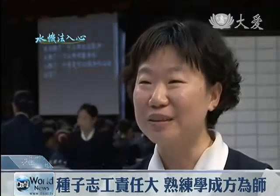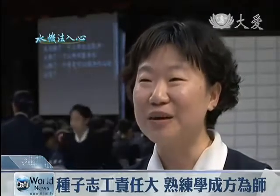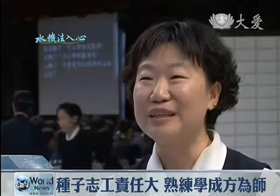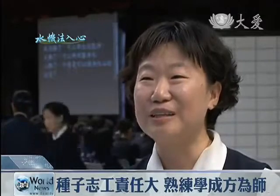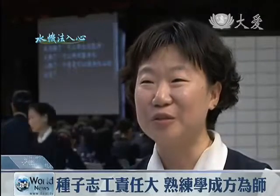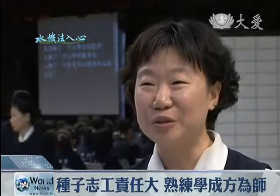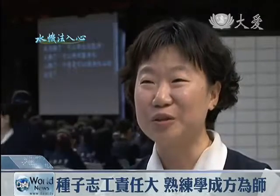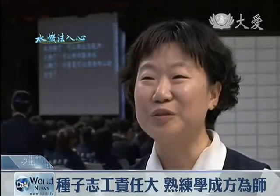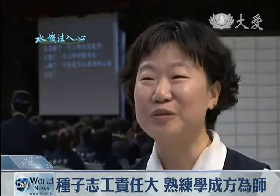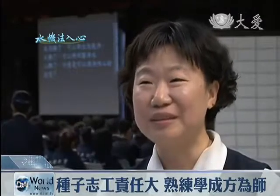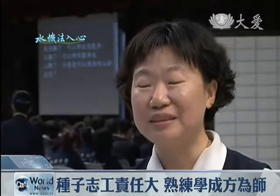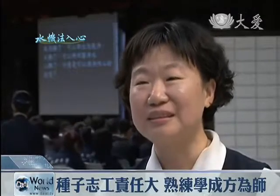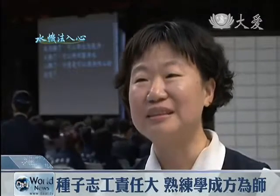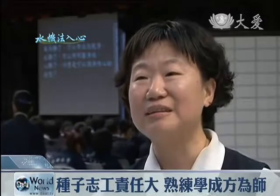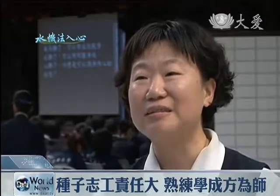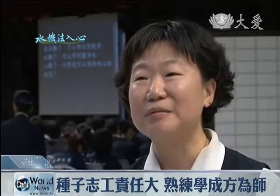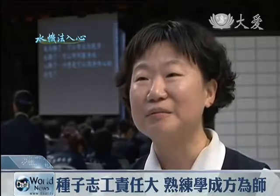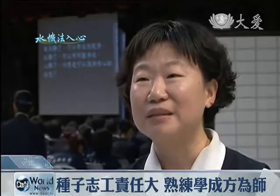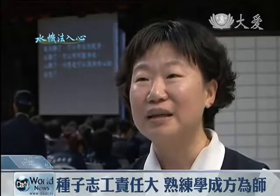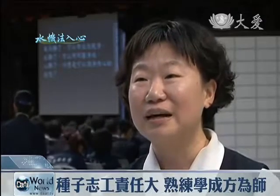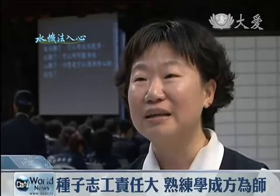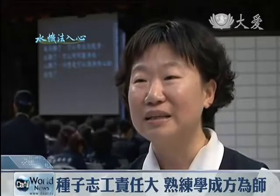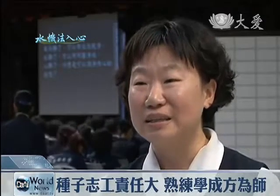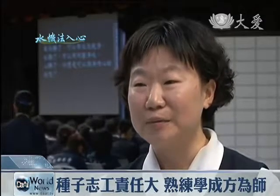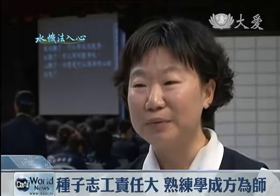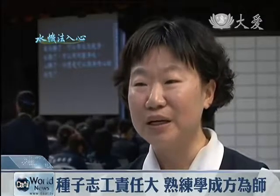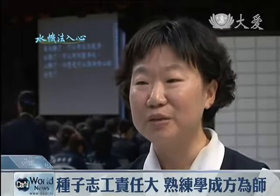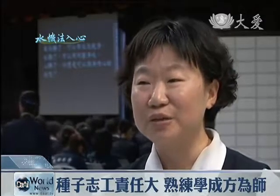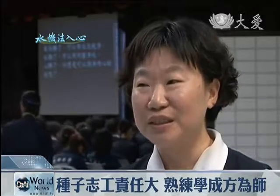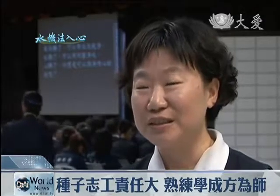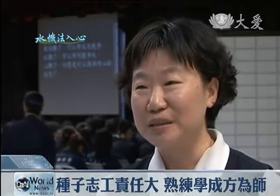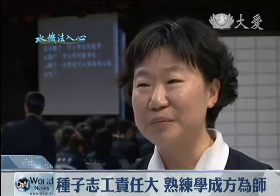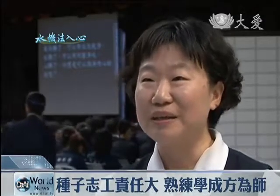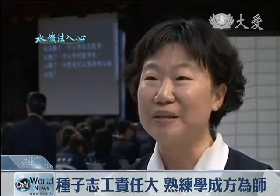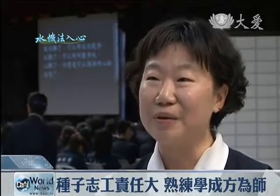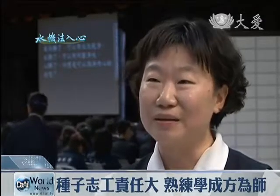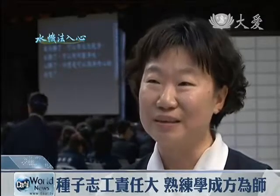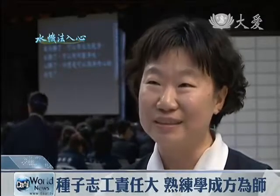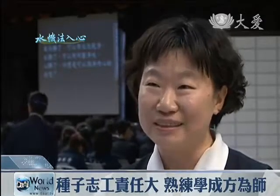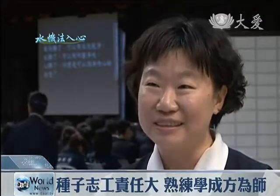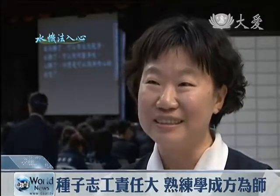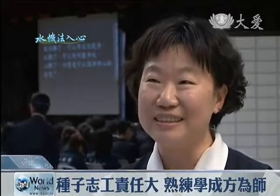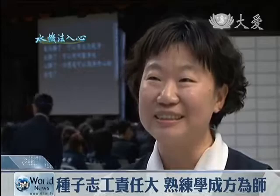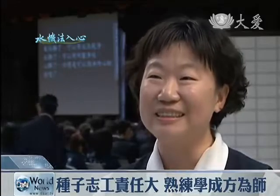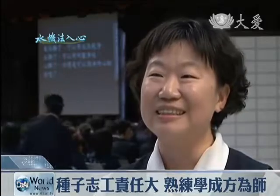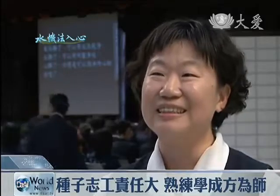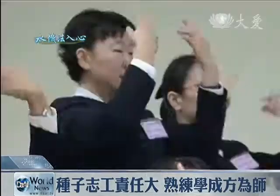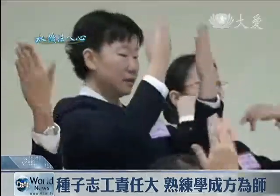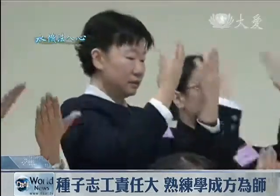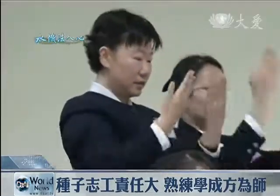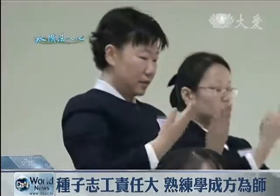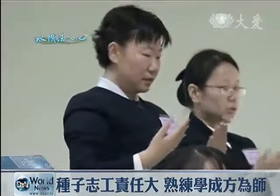的我都学会去接受，那也不要去苛责别人，也不要苛责自己。